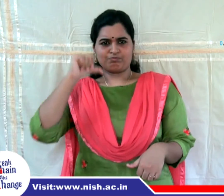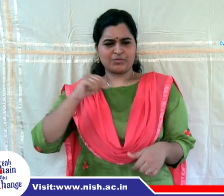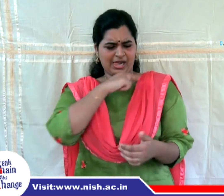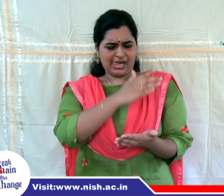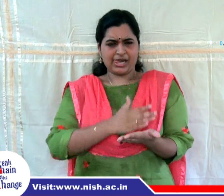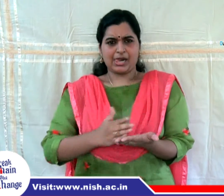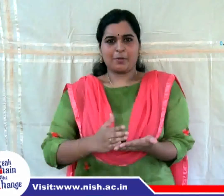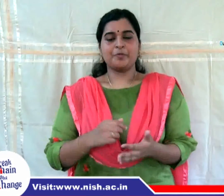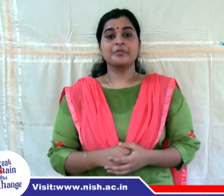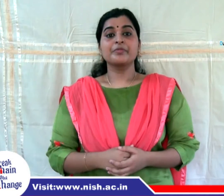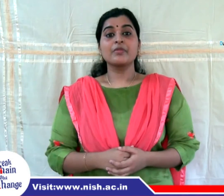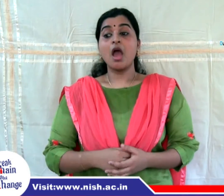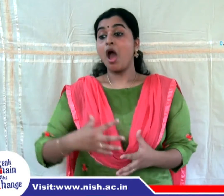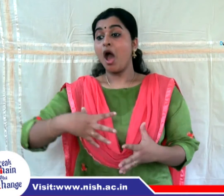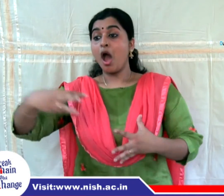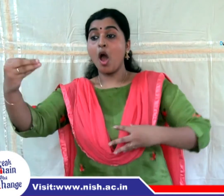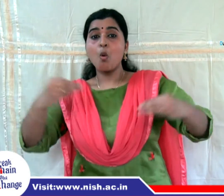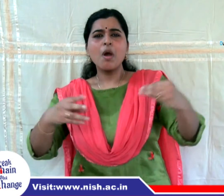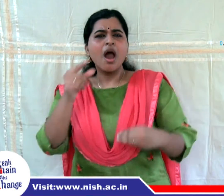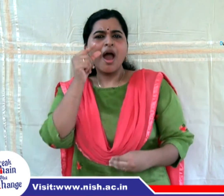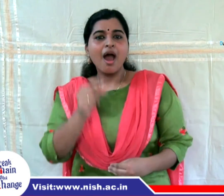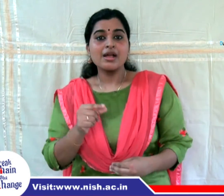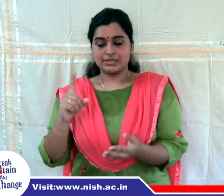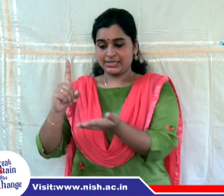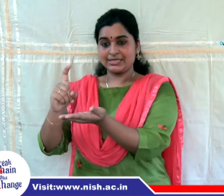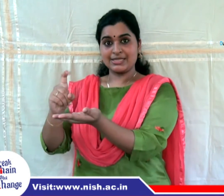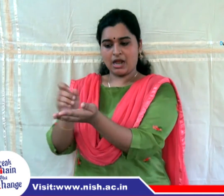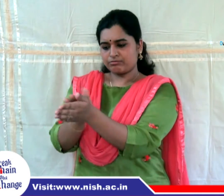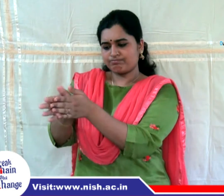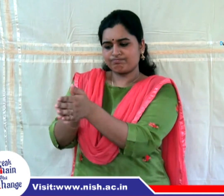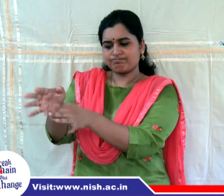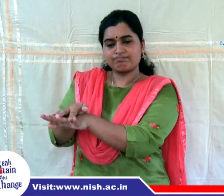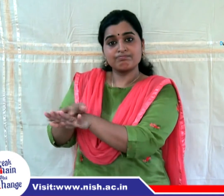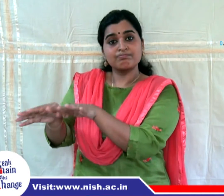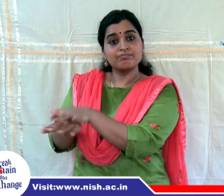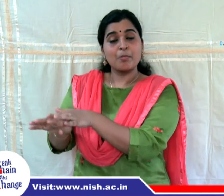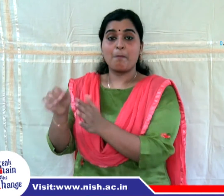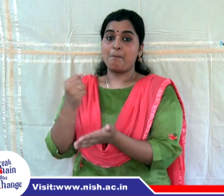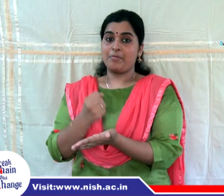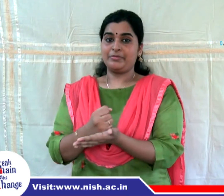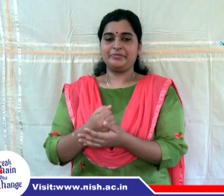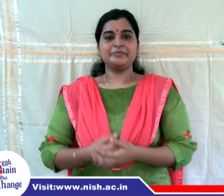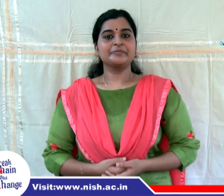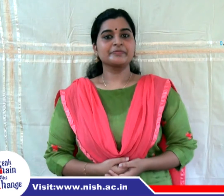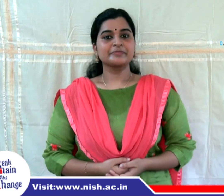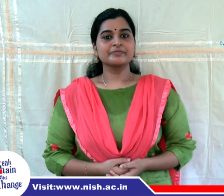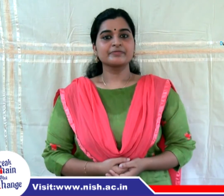പുറത്തു പോകേണ്ട സാഹചര്യം വന്നാൽ ഹാൻഡ് സാനിറ്റൈസേഴ്സ് കയ്യിൽ കരുതുക. പൊതു ഇടങ്ങളിൽ കൈകൾ